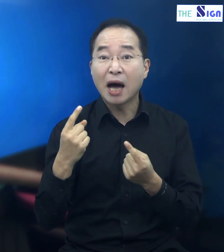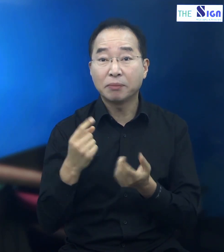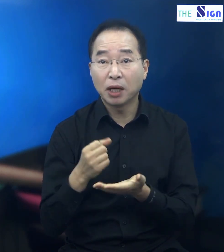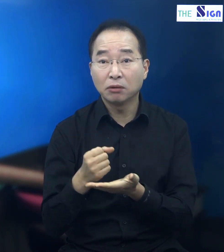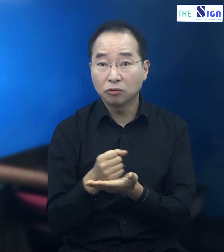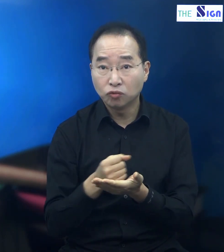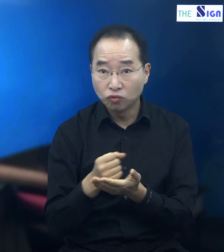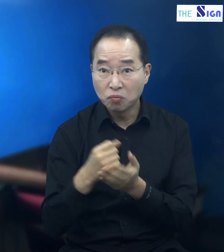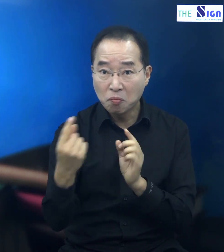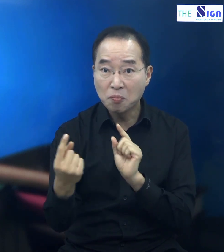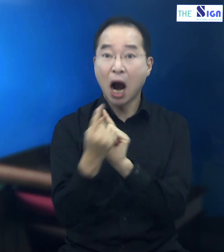아니면